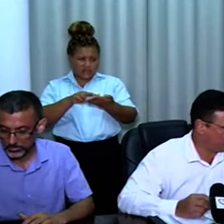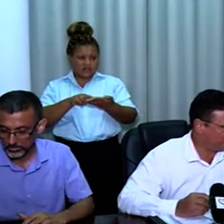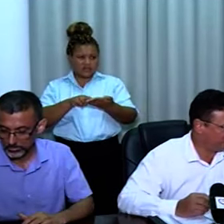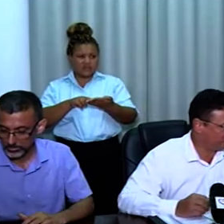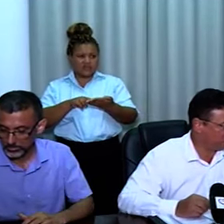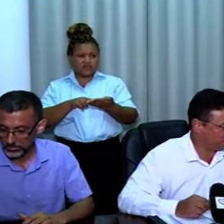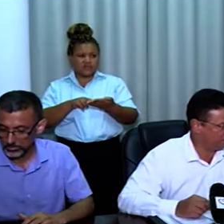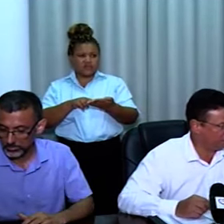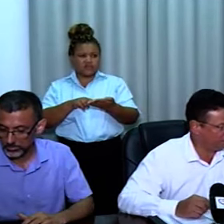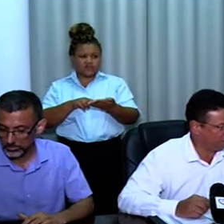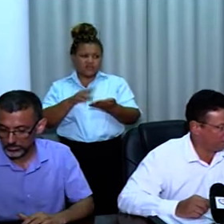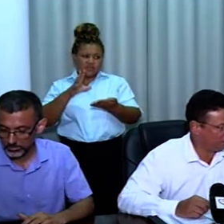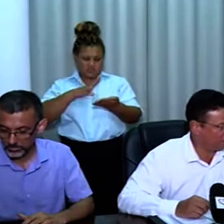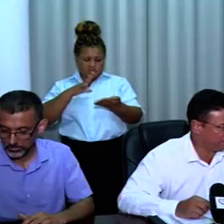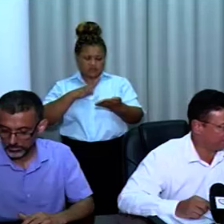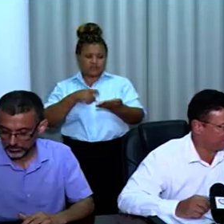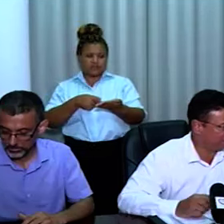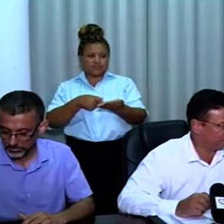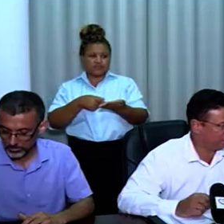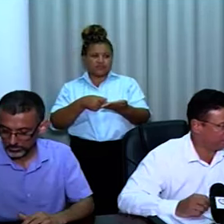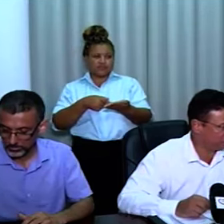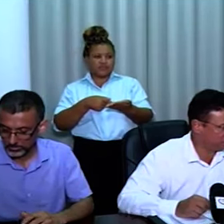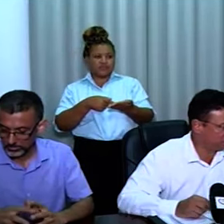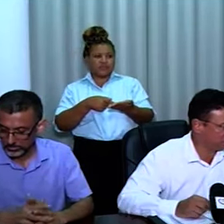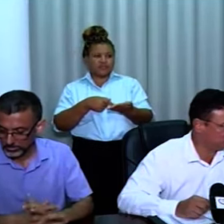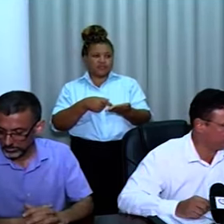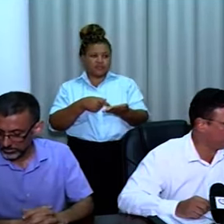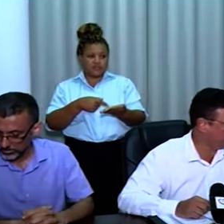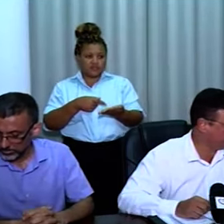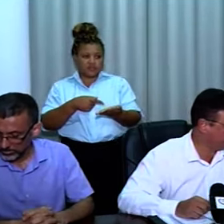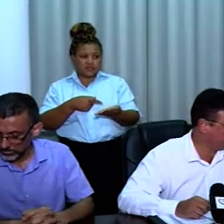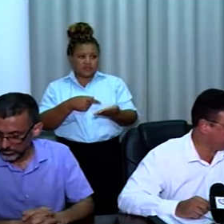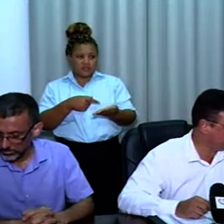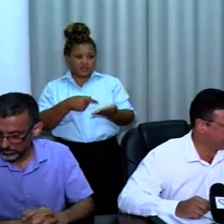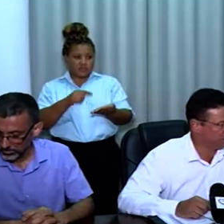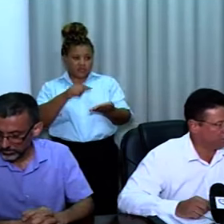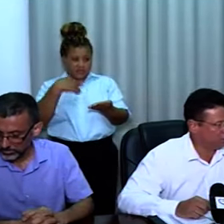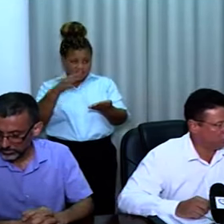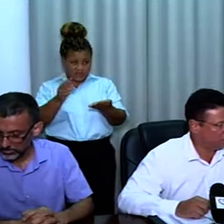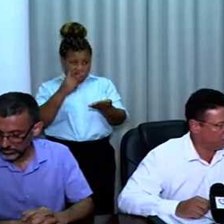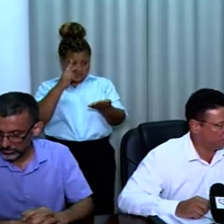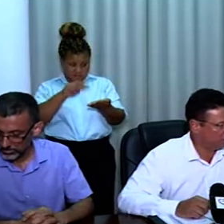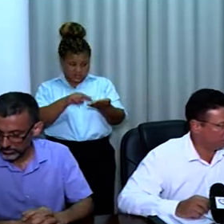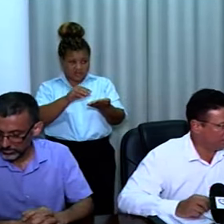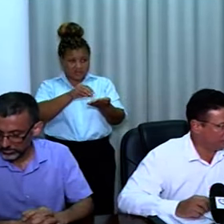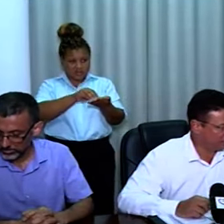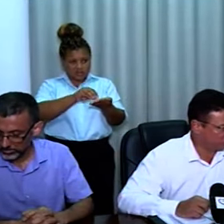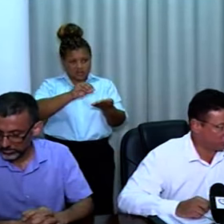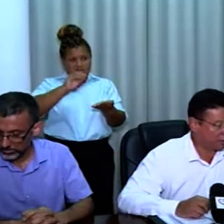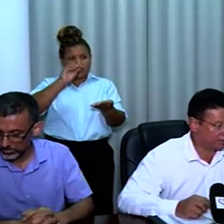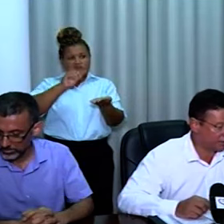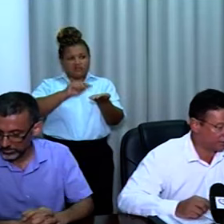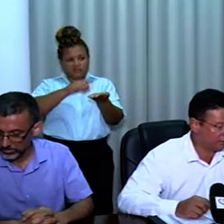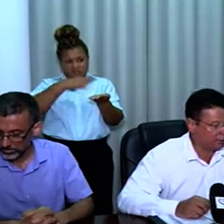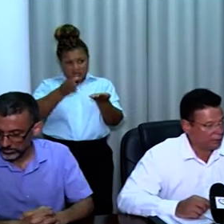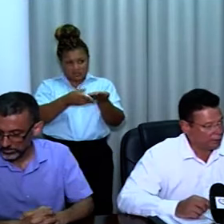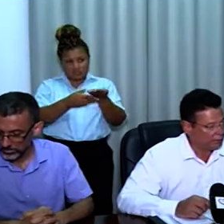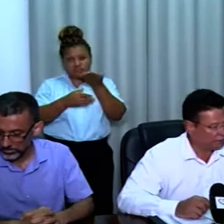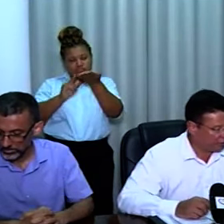Laboratoire référent qui nous peut servir ici d'Afrique, National Institute of Communicable Diseases, nous avons relâché avec les autres pour casser les